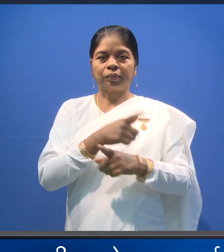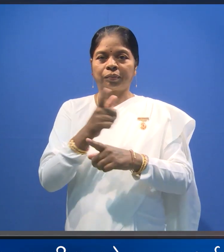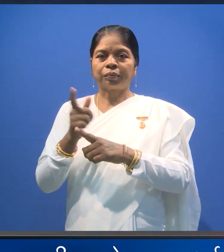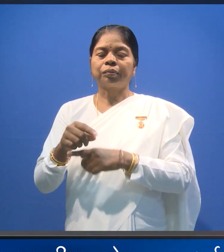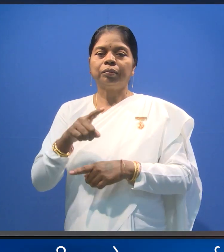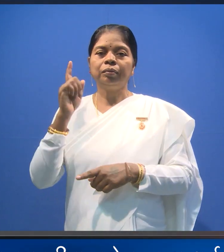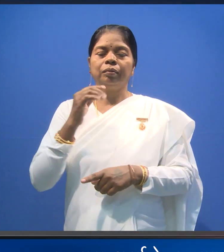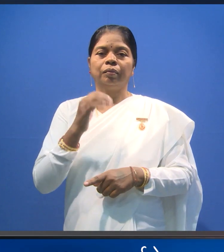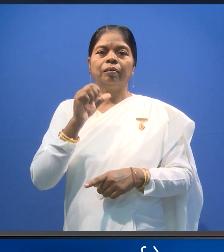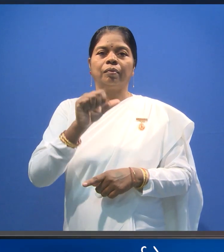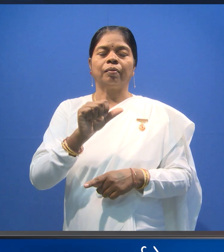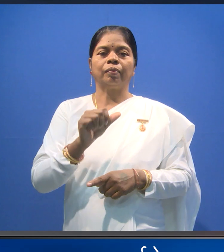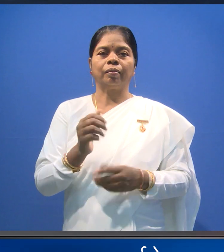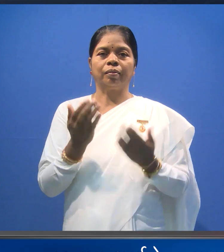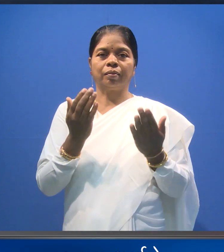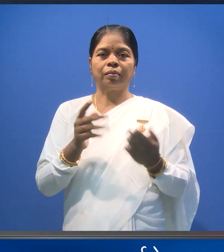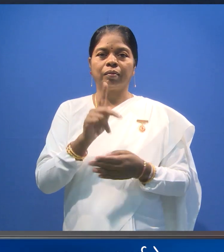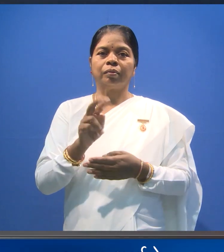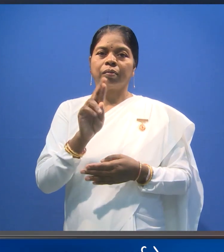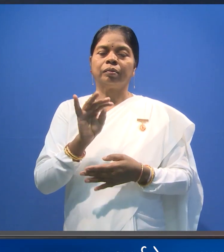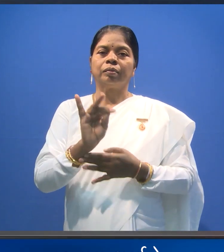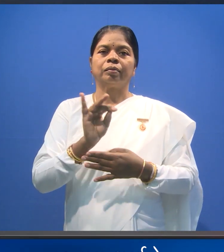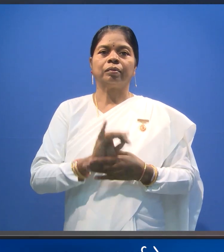आहेत. इस्लाम धर्माचे कुराण,